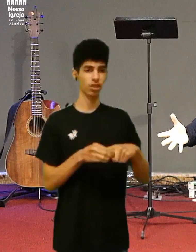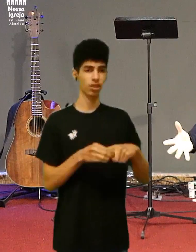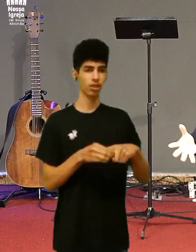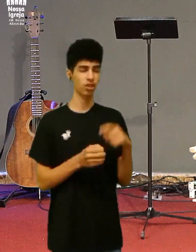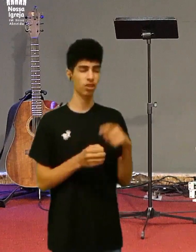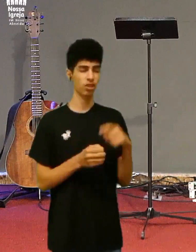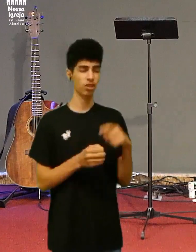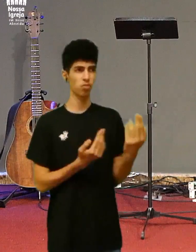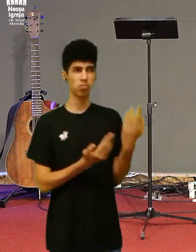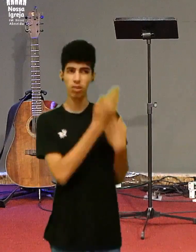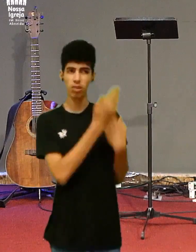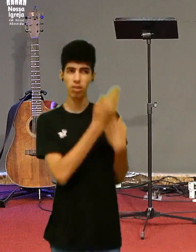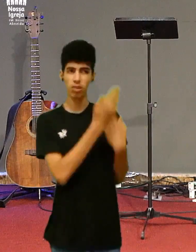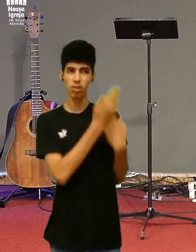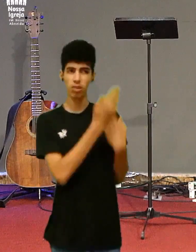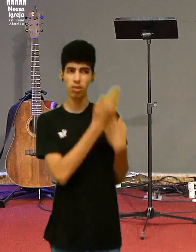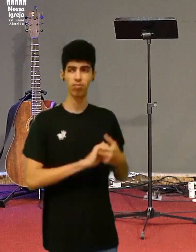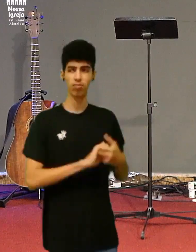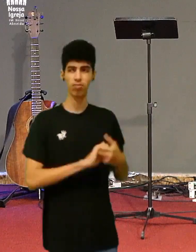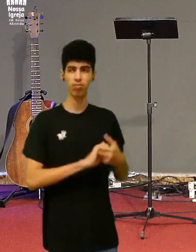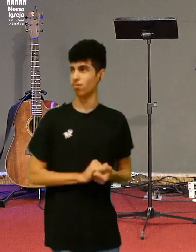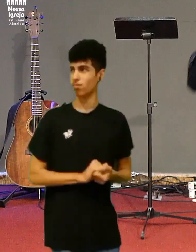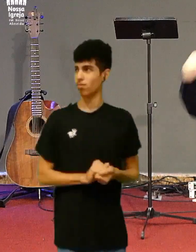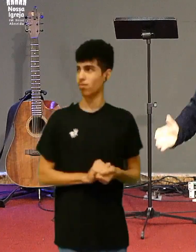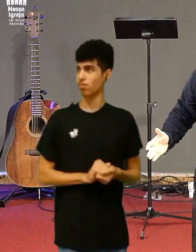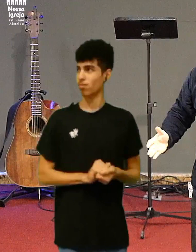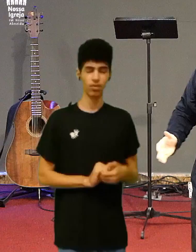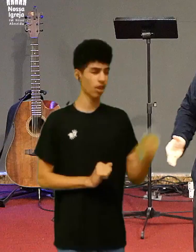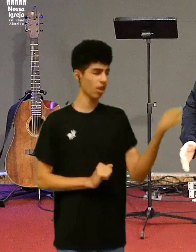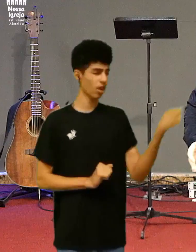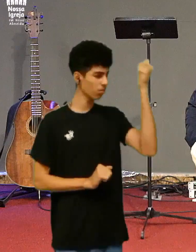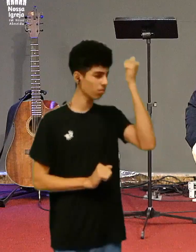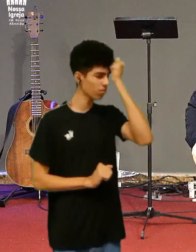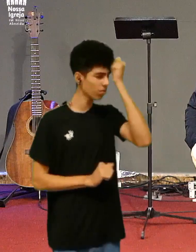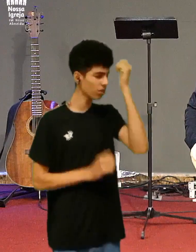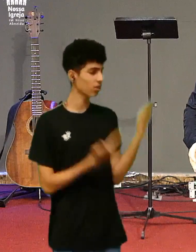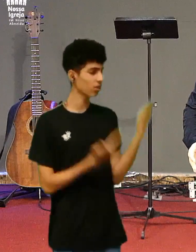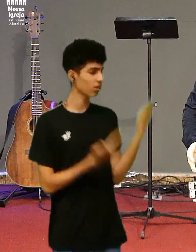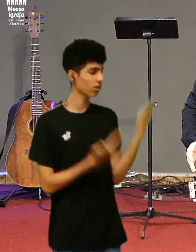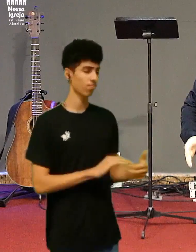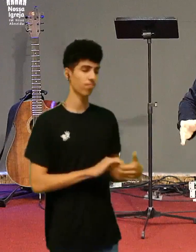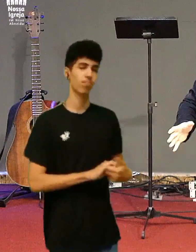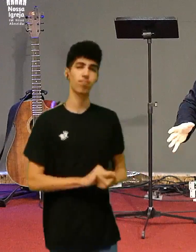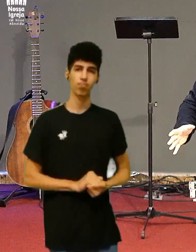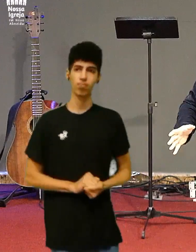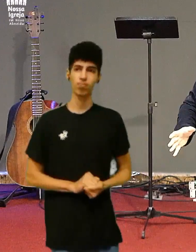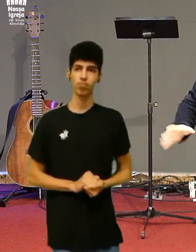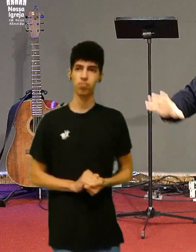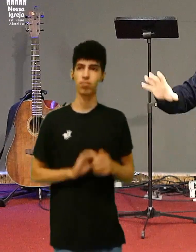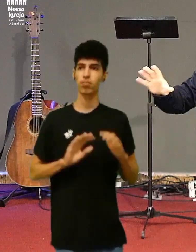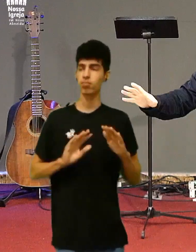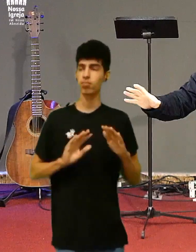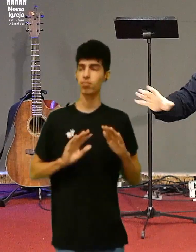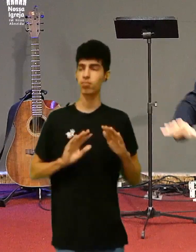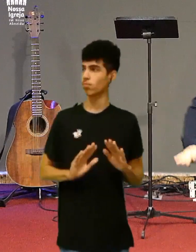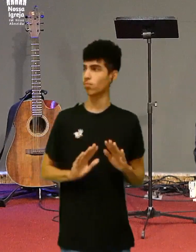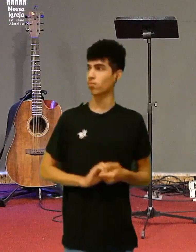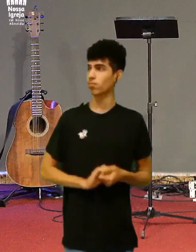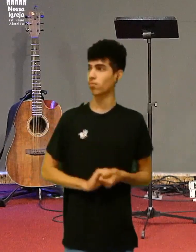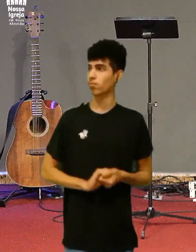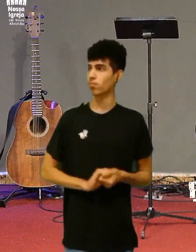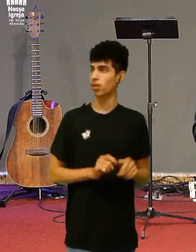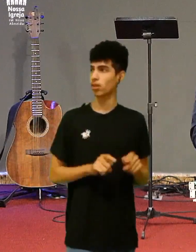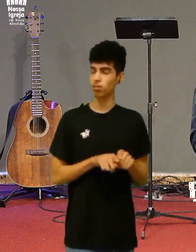igreja de volta à palavra e diz: arrependam-se. Mas ao mesmo tempo, naquela mesma